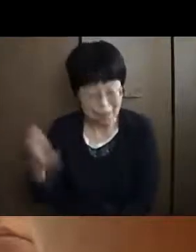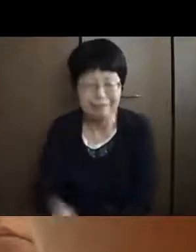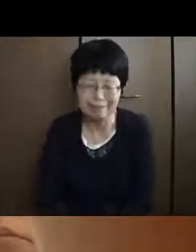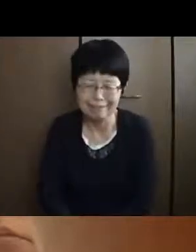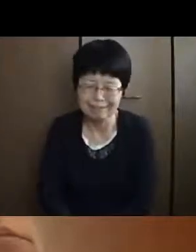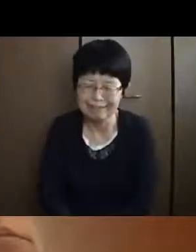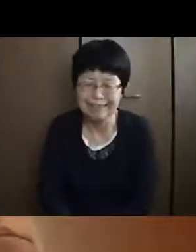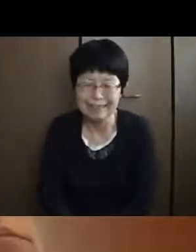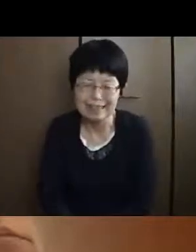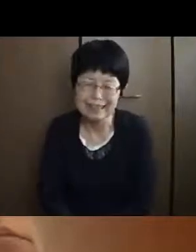おいくつでしょうか。